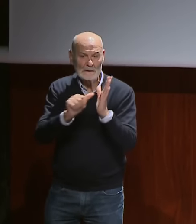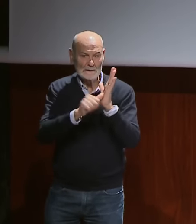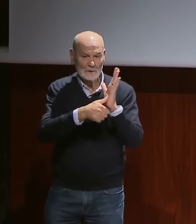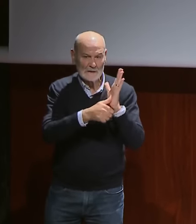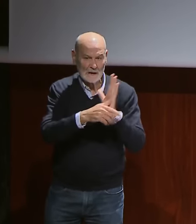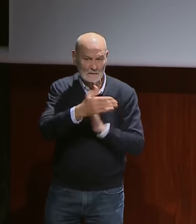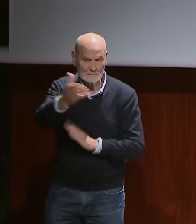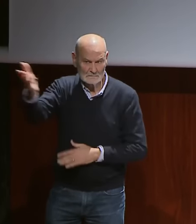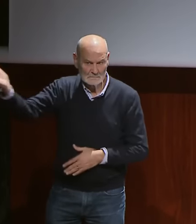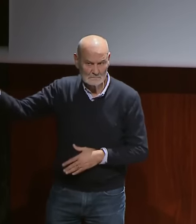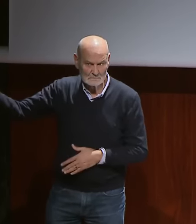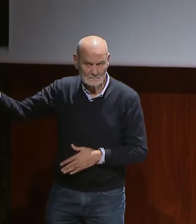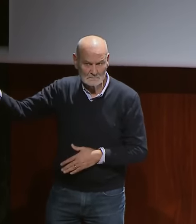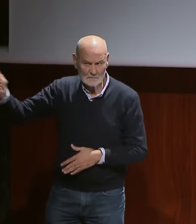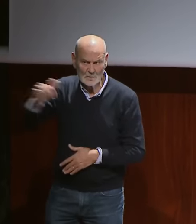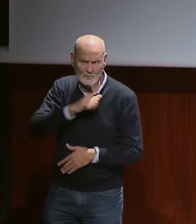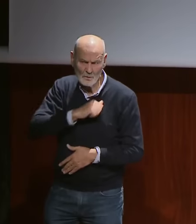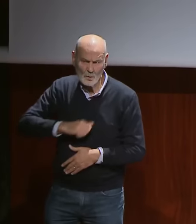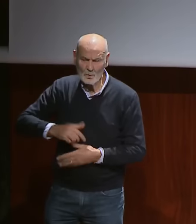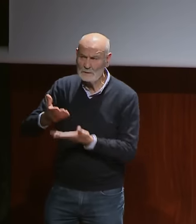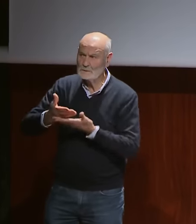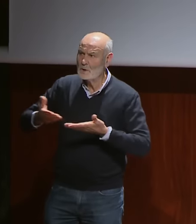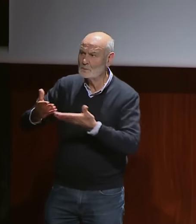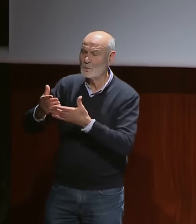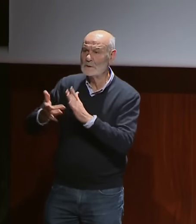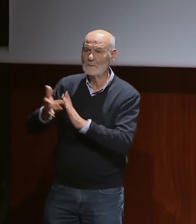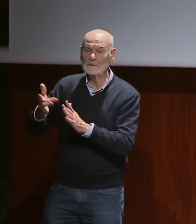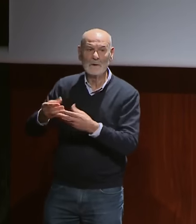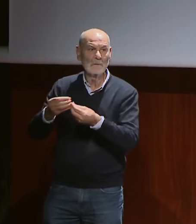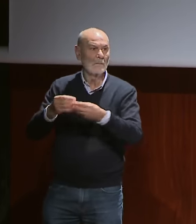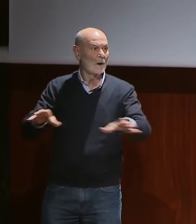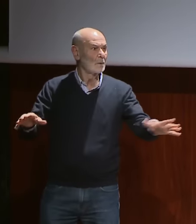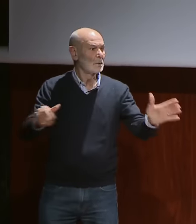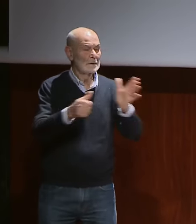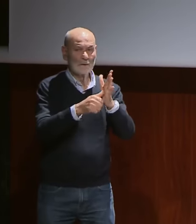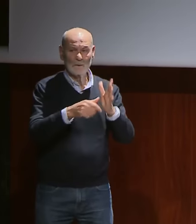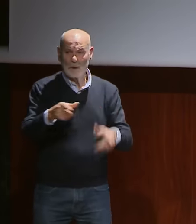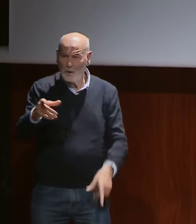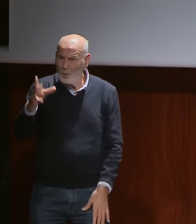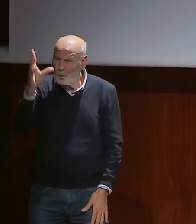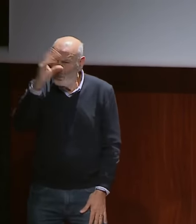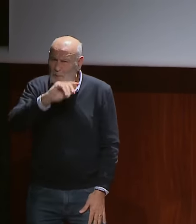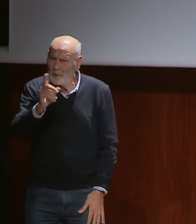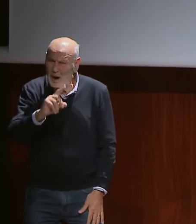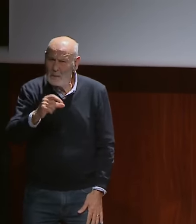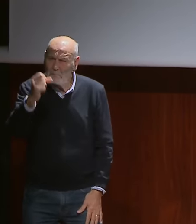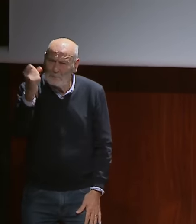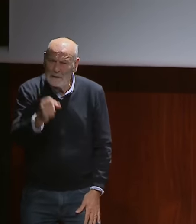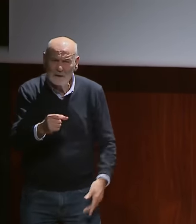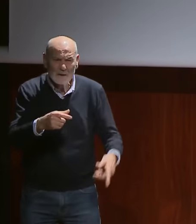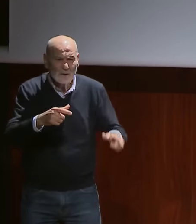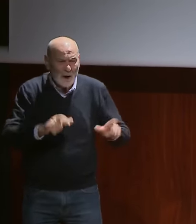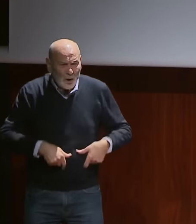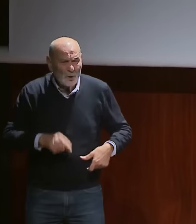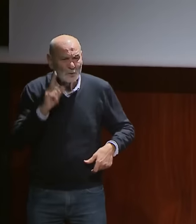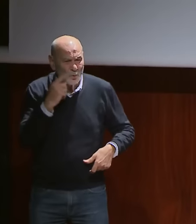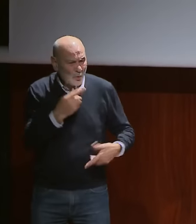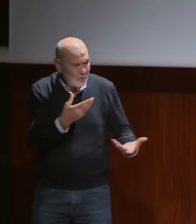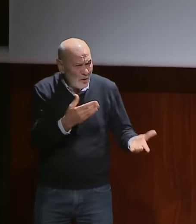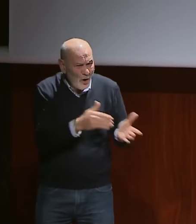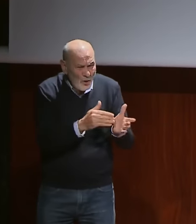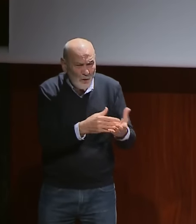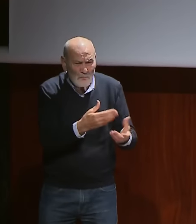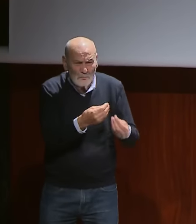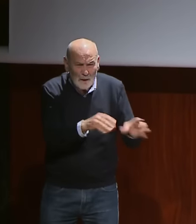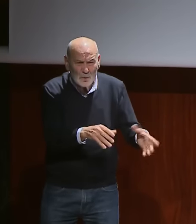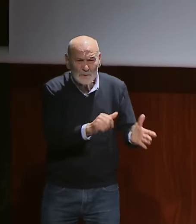perdues, des migrants, par exemple, qui sont à la recherche d'une identité, de papier.